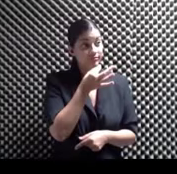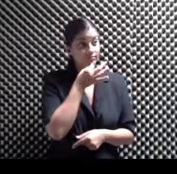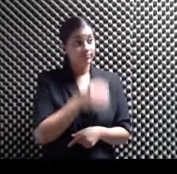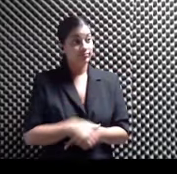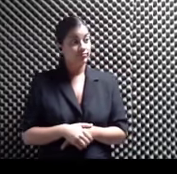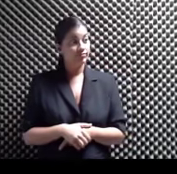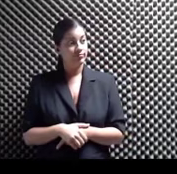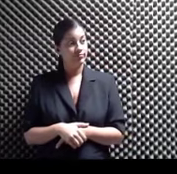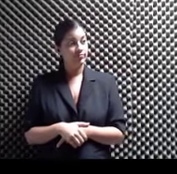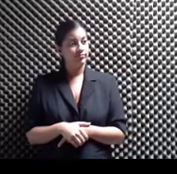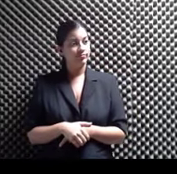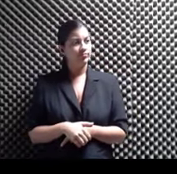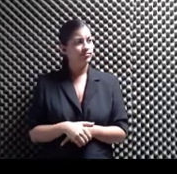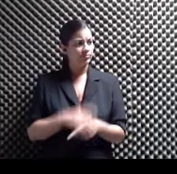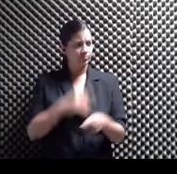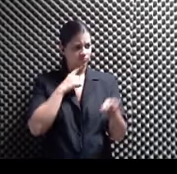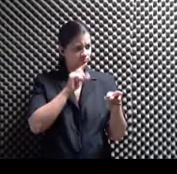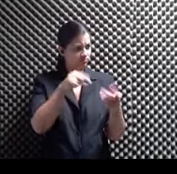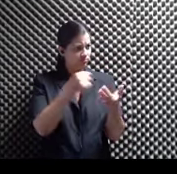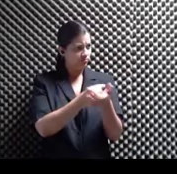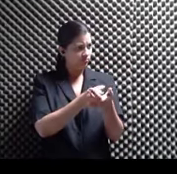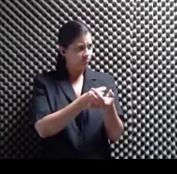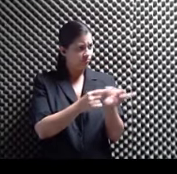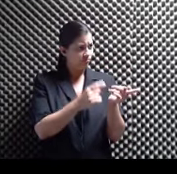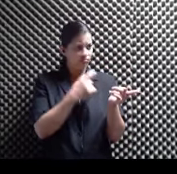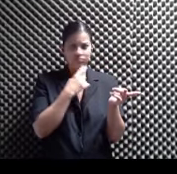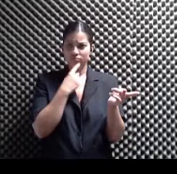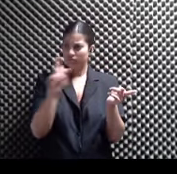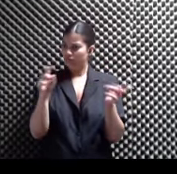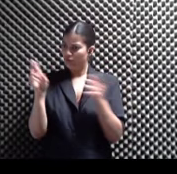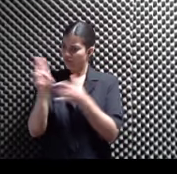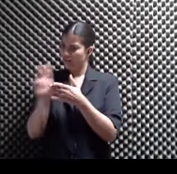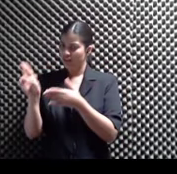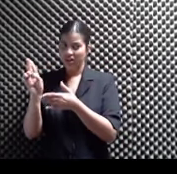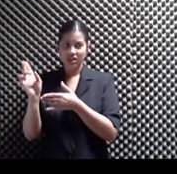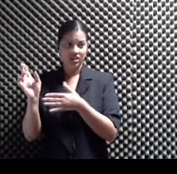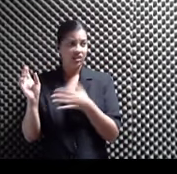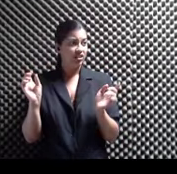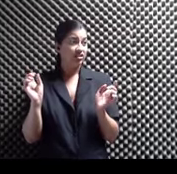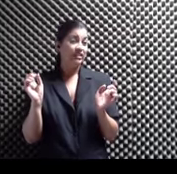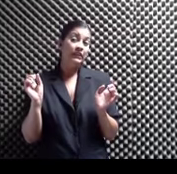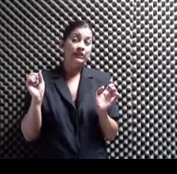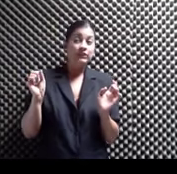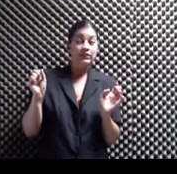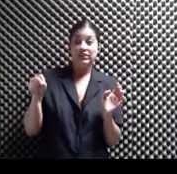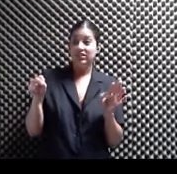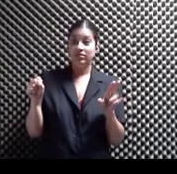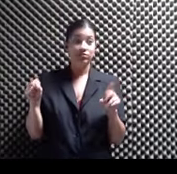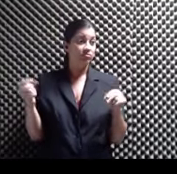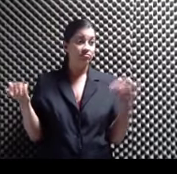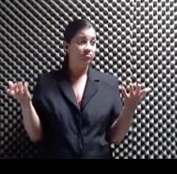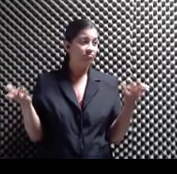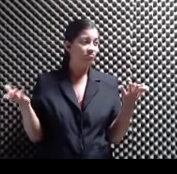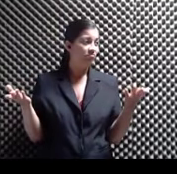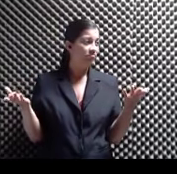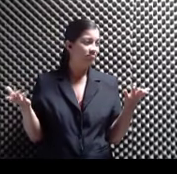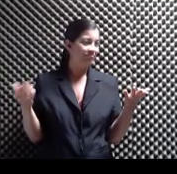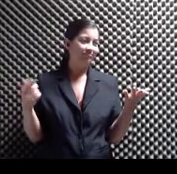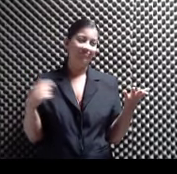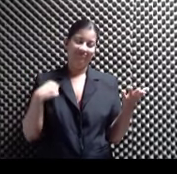a... ¿Tú ya te vas a graduar? A la universidad. Sí, todos. Yo no, sí, bueno, sí. Sí, pero no. ¿O cómo? Adiós, cara. O